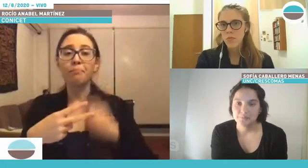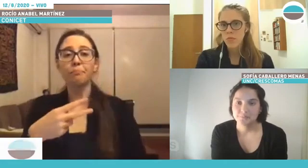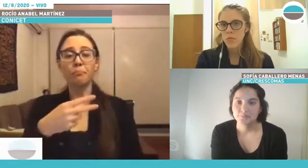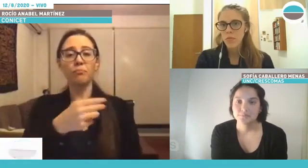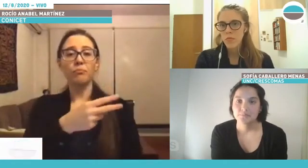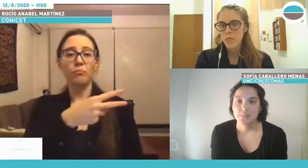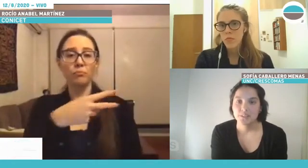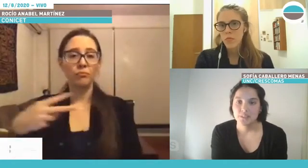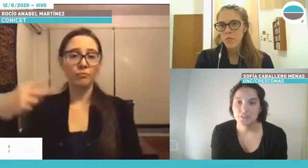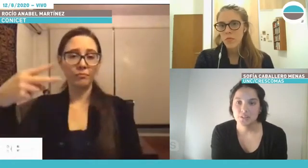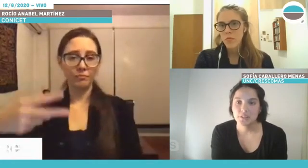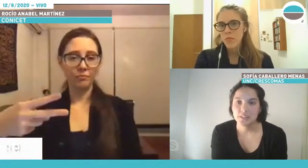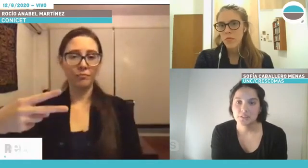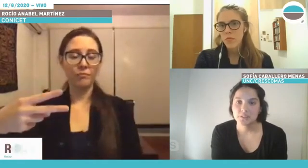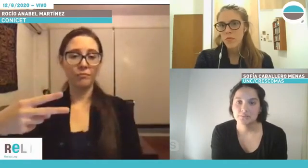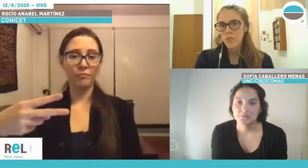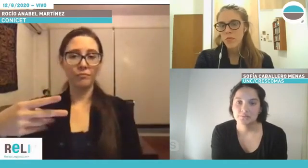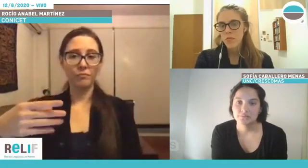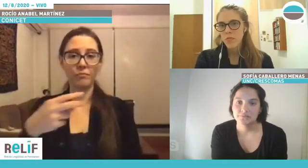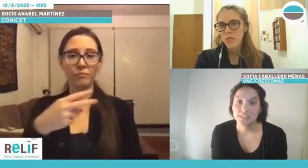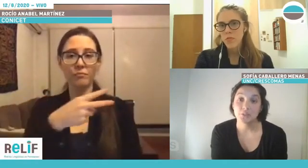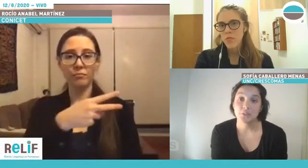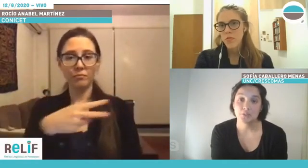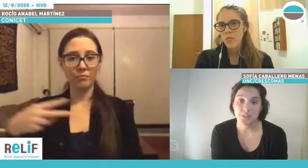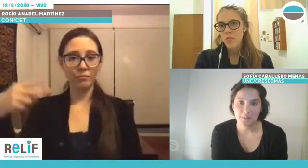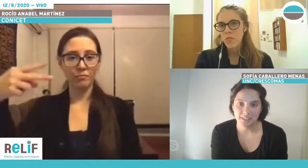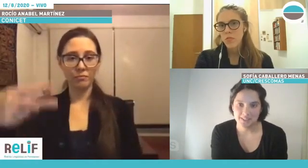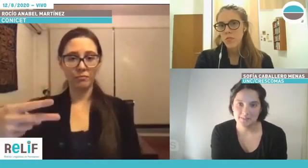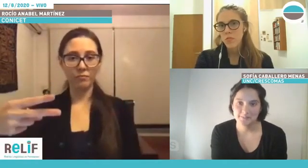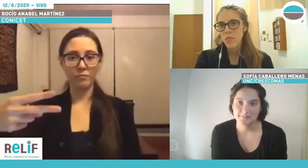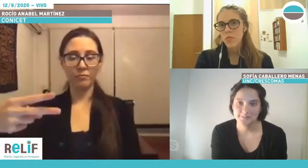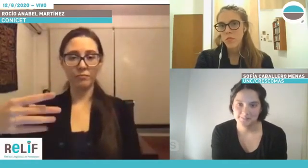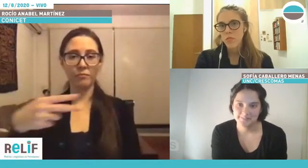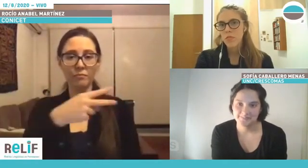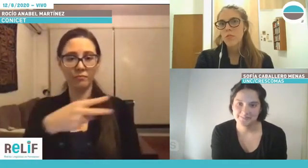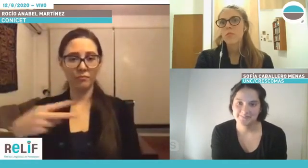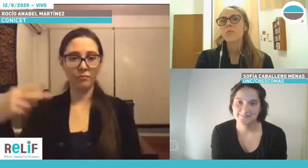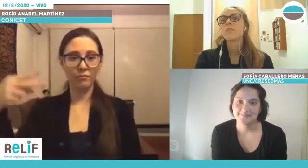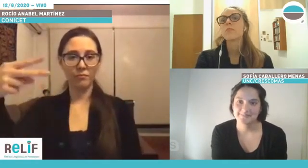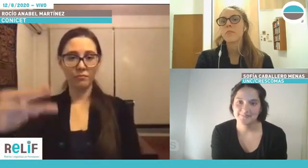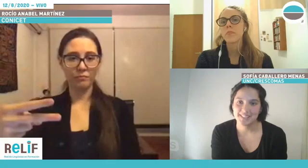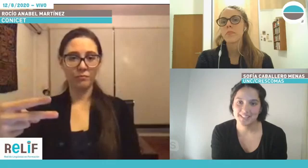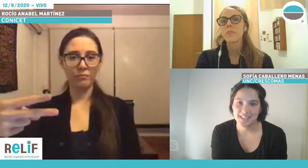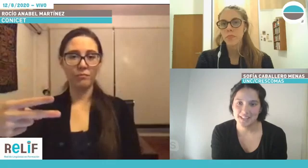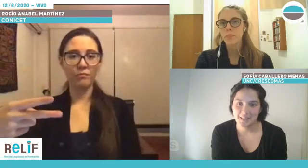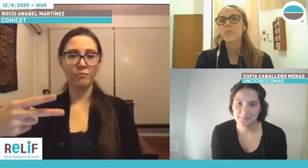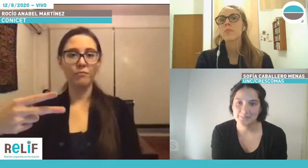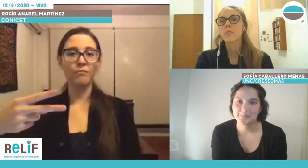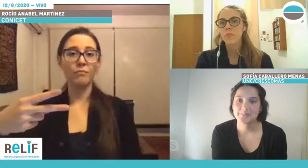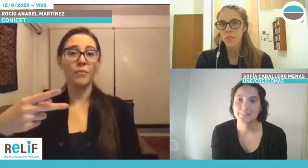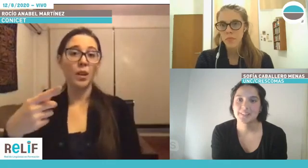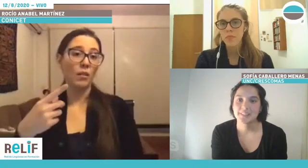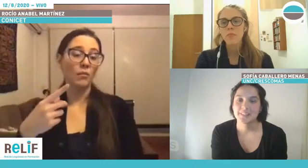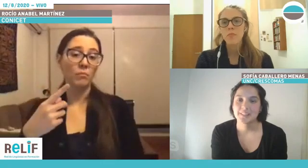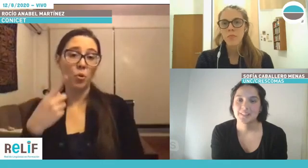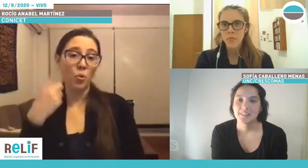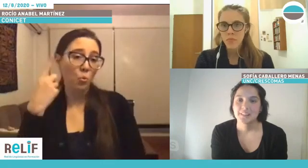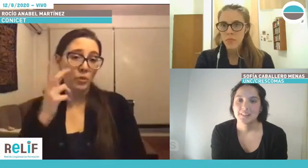ejemplo, si yo digo esto, dentro de 2 semanas, Mm. esta seña.